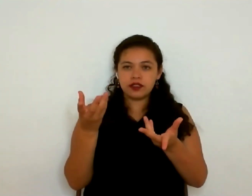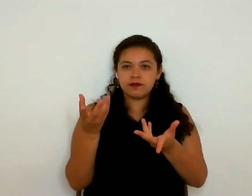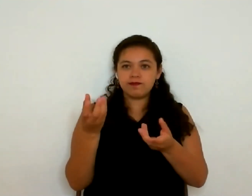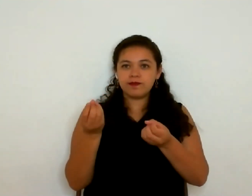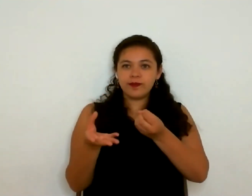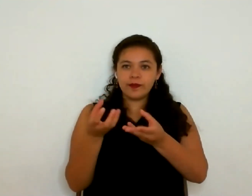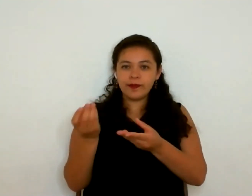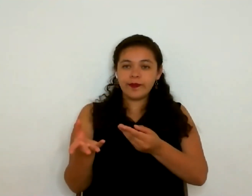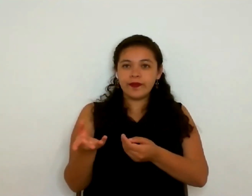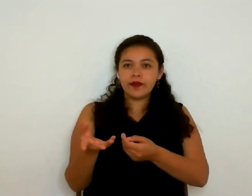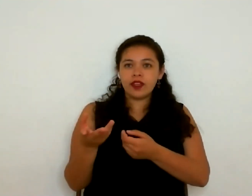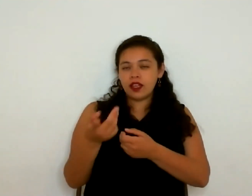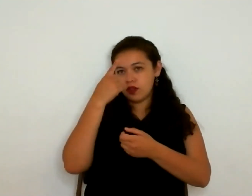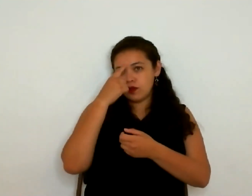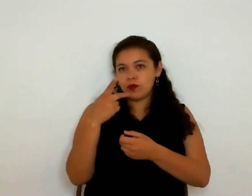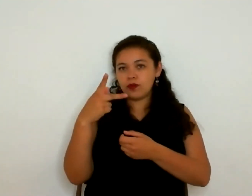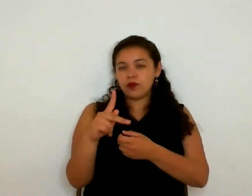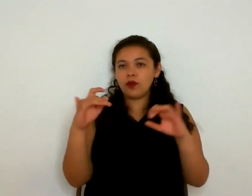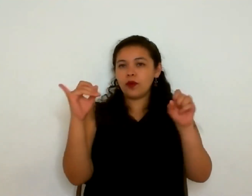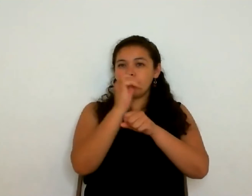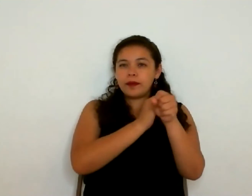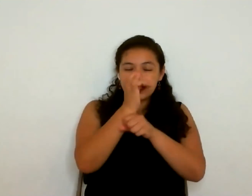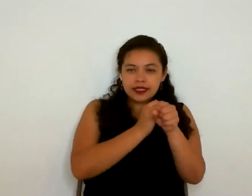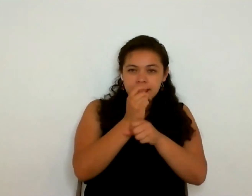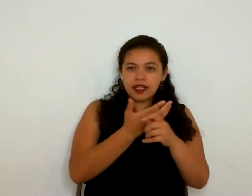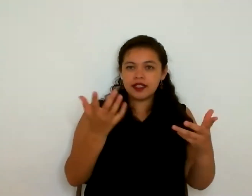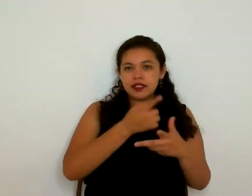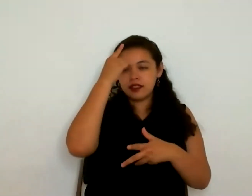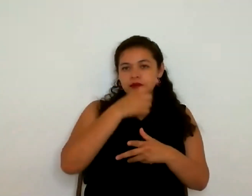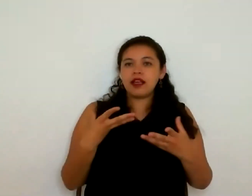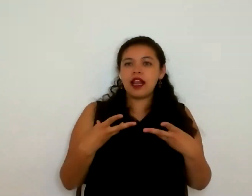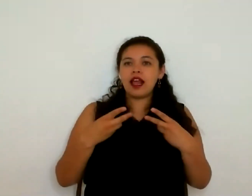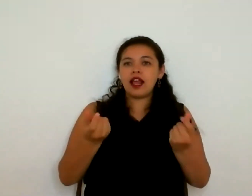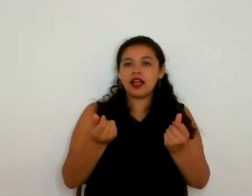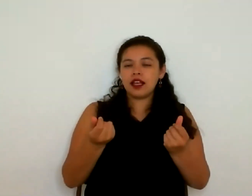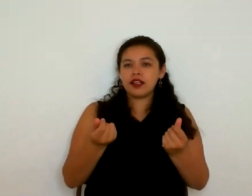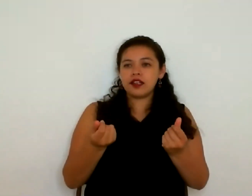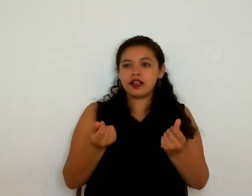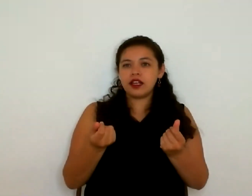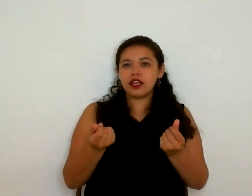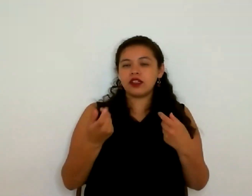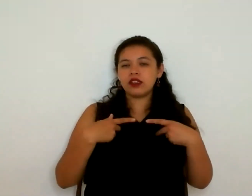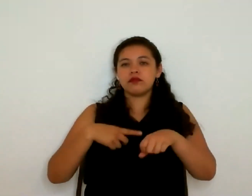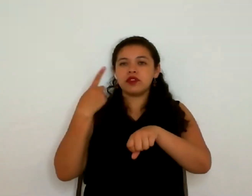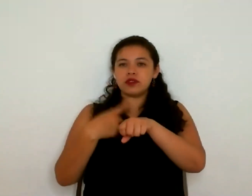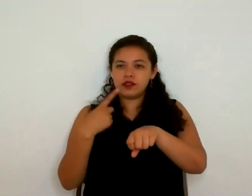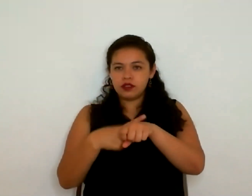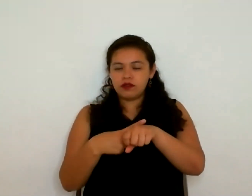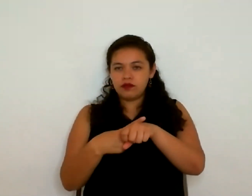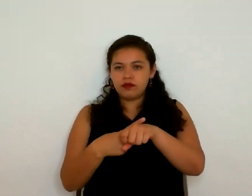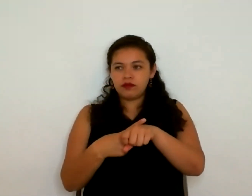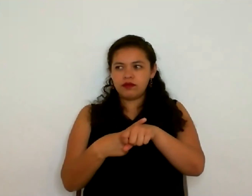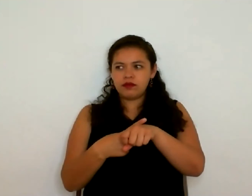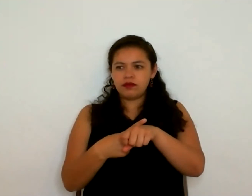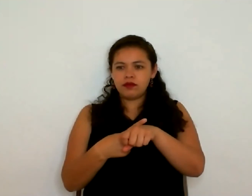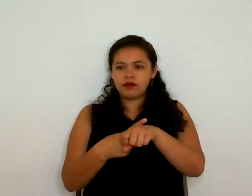una investigación que él hizo sobre los gastos de bolsillo de los de los enfermos con de los pacientes